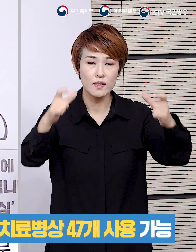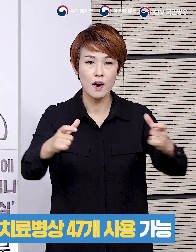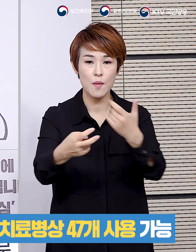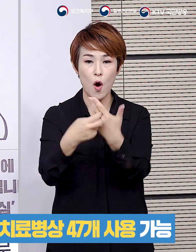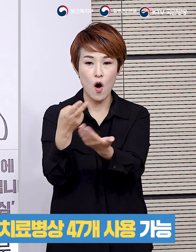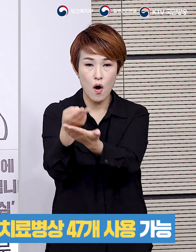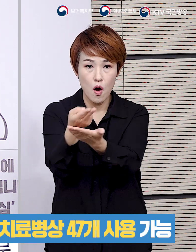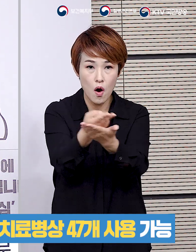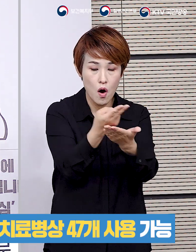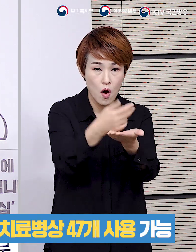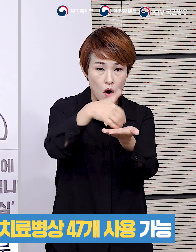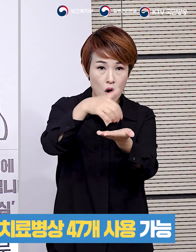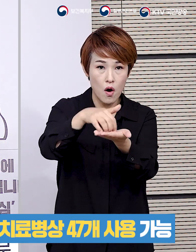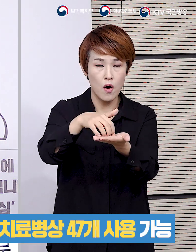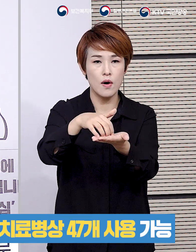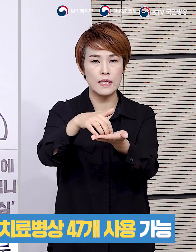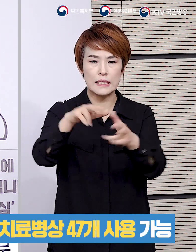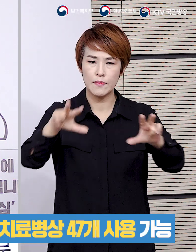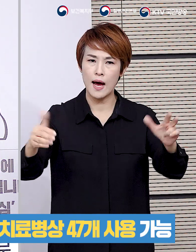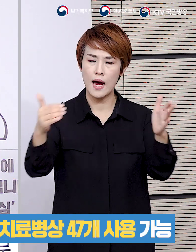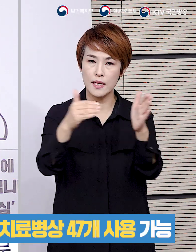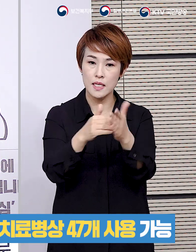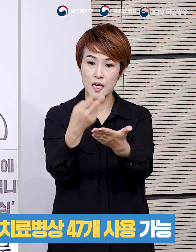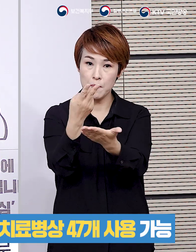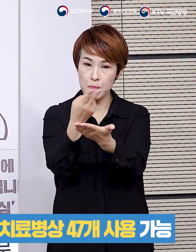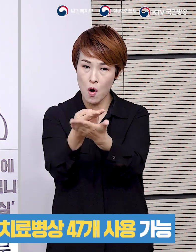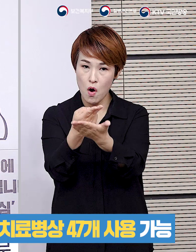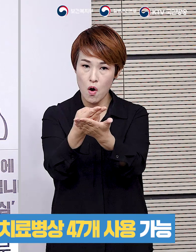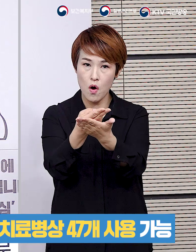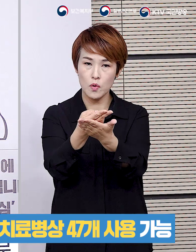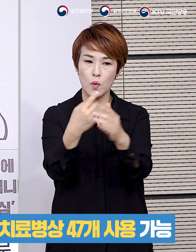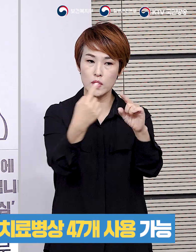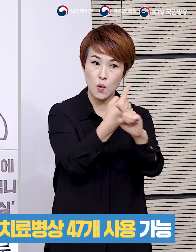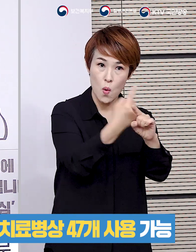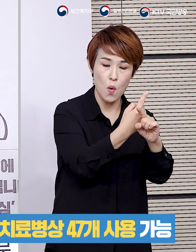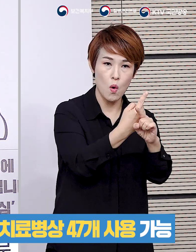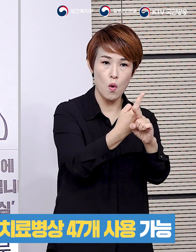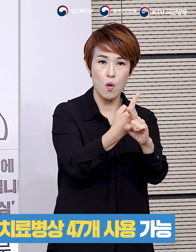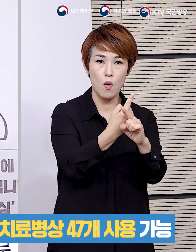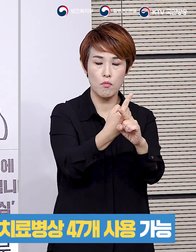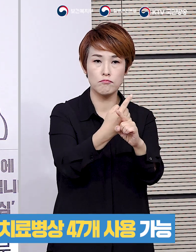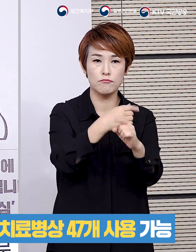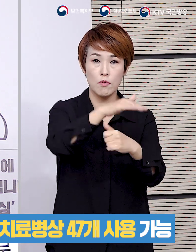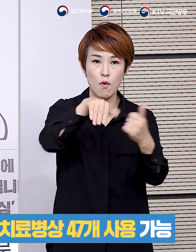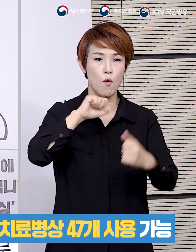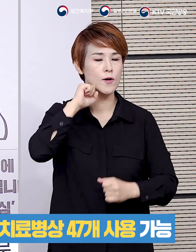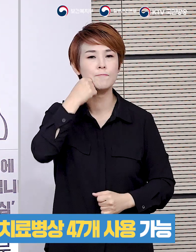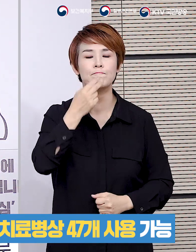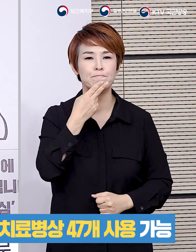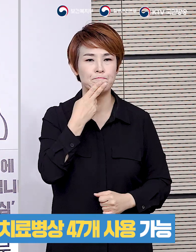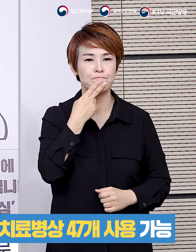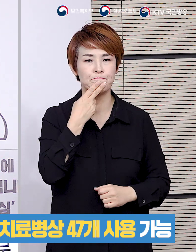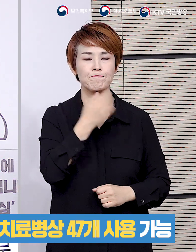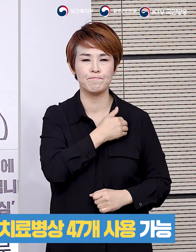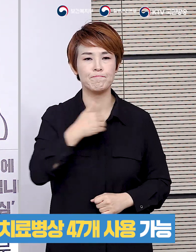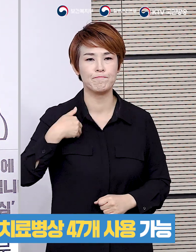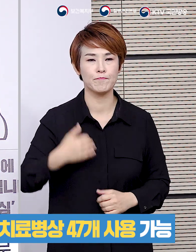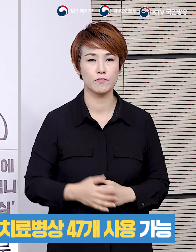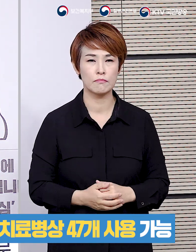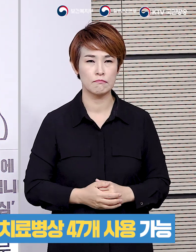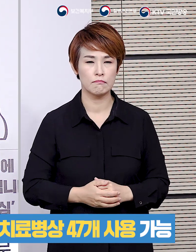수도권 병상 현황을 살펴보면 현재까지 병상 확보와 치료에 어려움이 나타나고 있지는